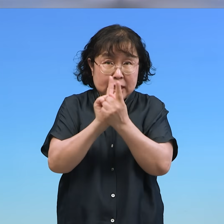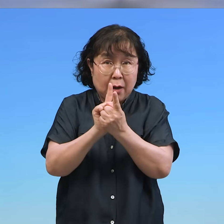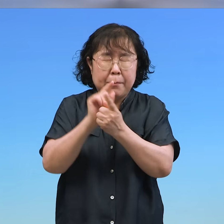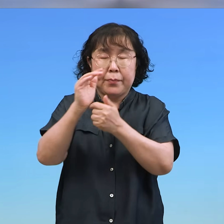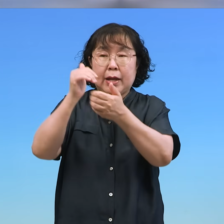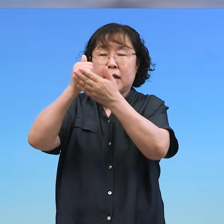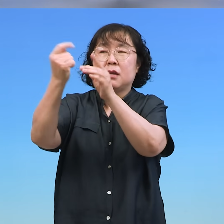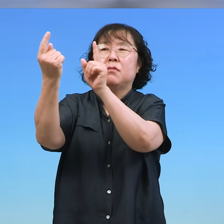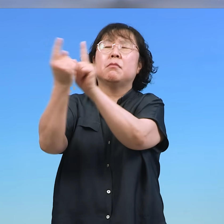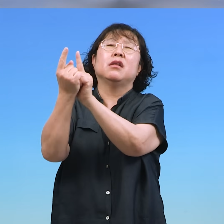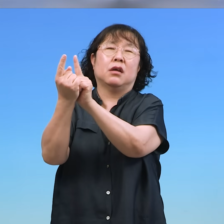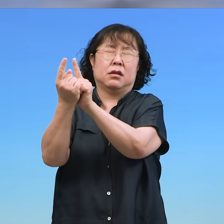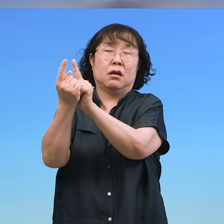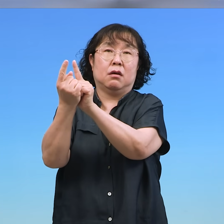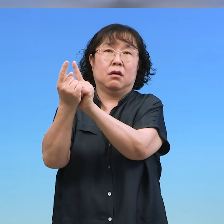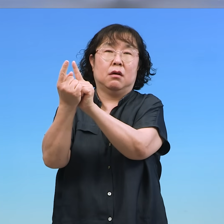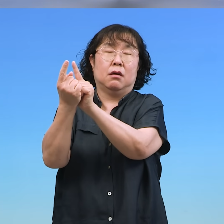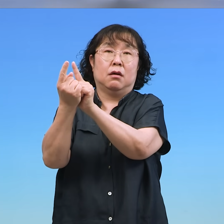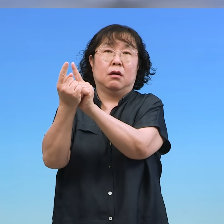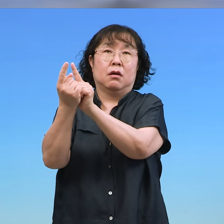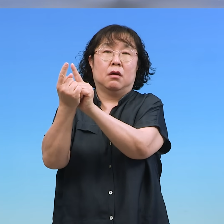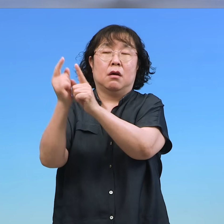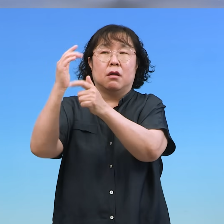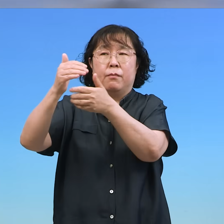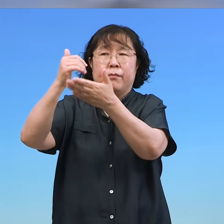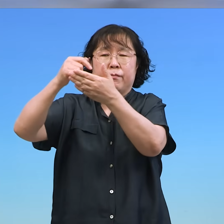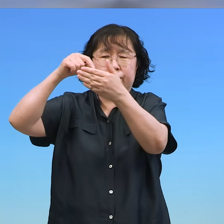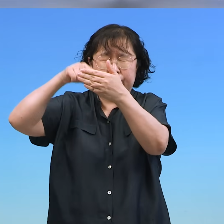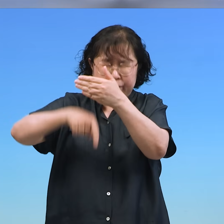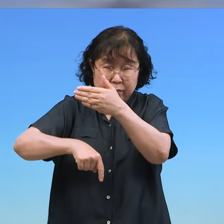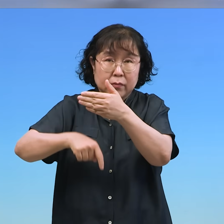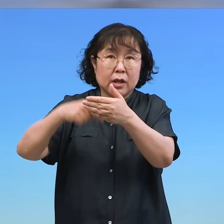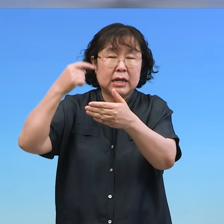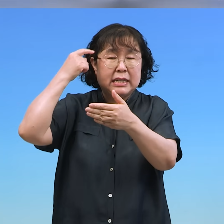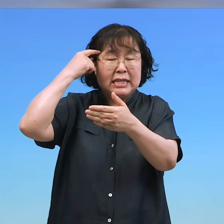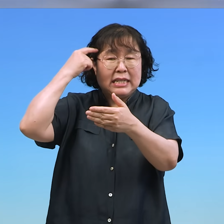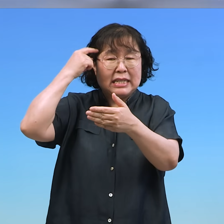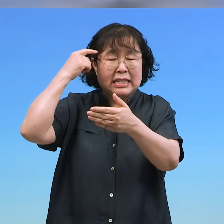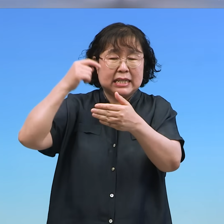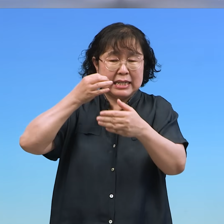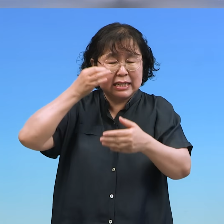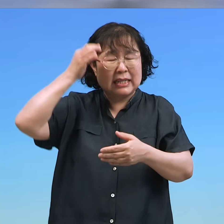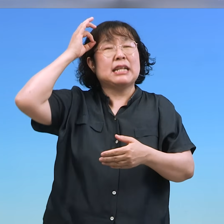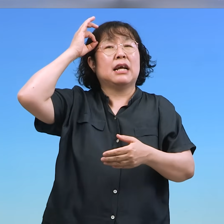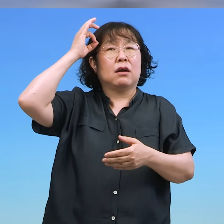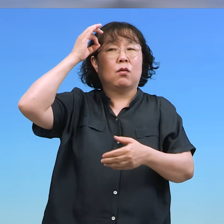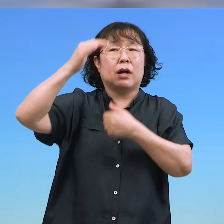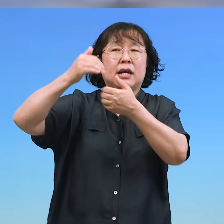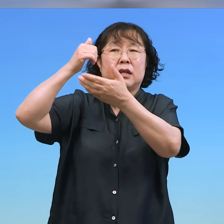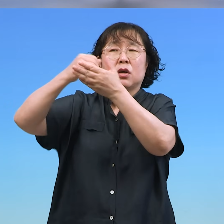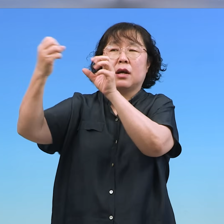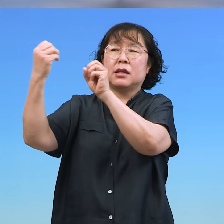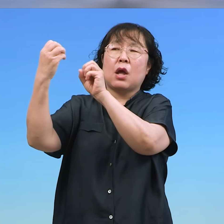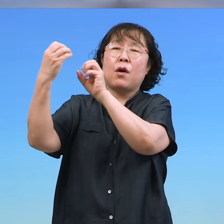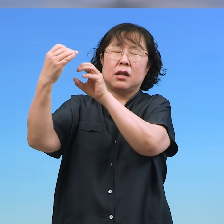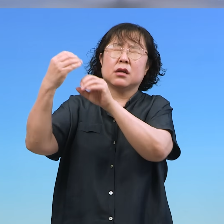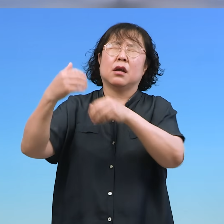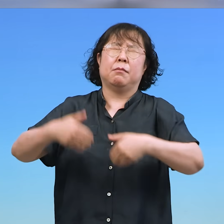대면하셔야 된다고. 여러분이 그 하나님의 깊은 뜻을 깨달아가 그 경륜을 여러분이 아셔야 된다고.